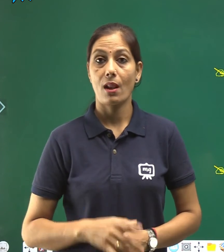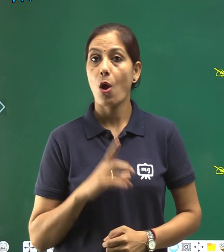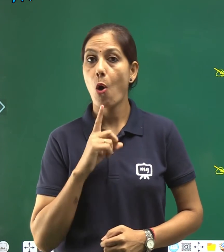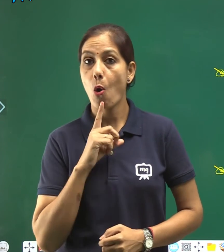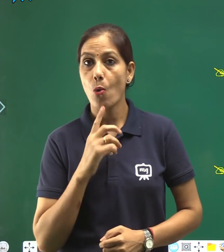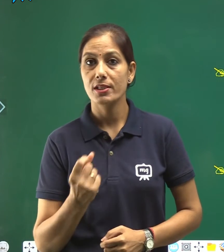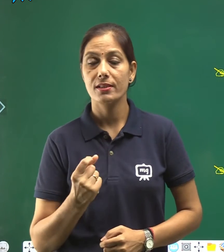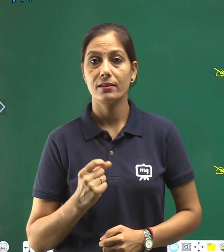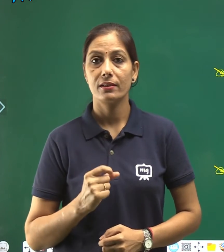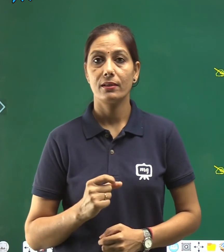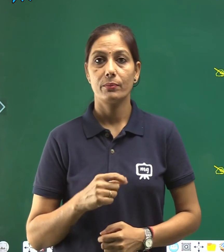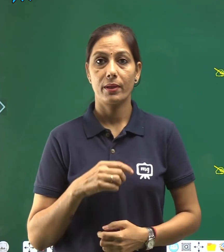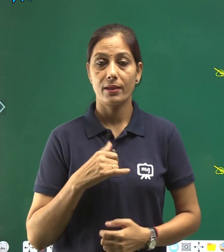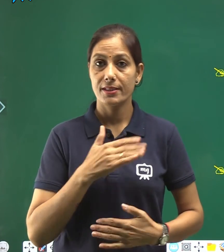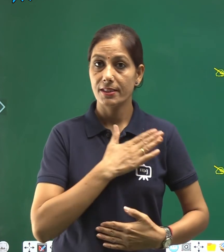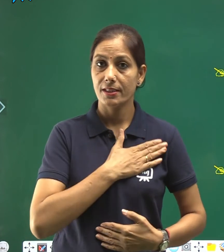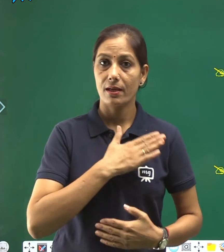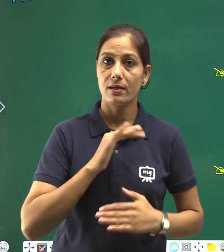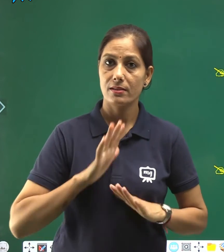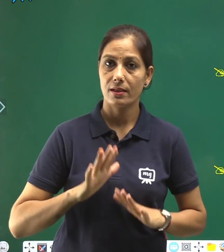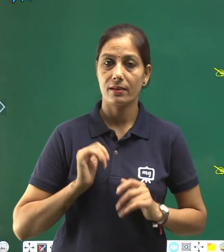यथार्थ में जीना चाहिए,